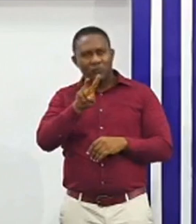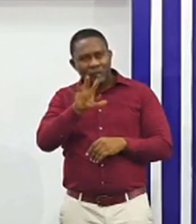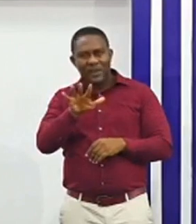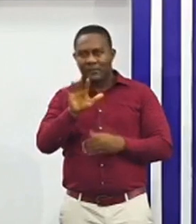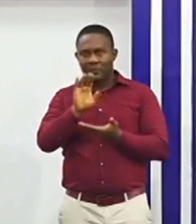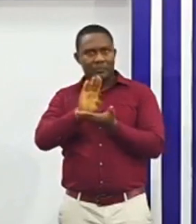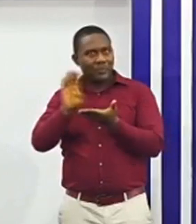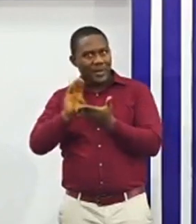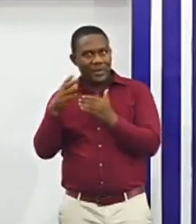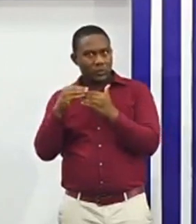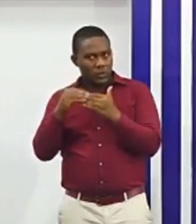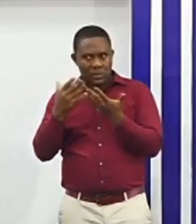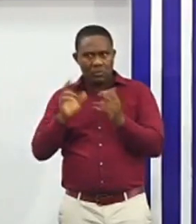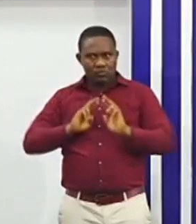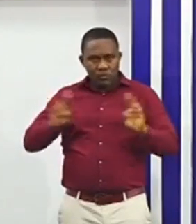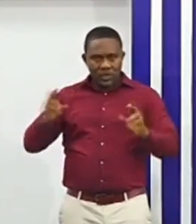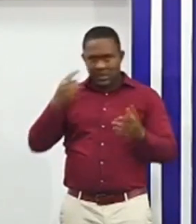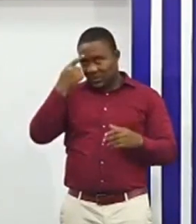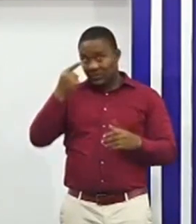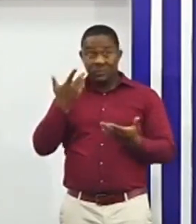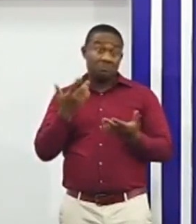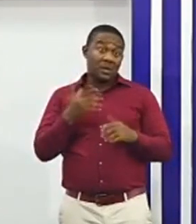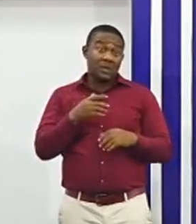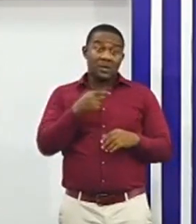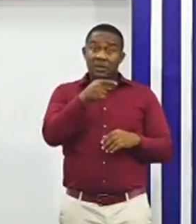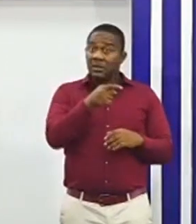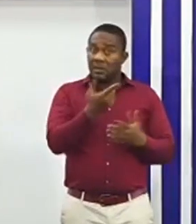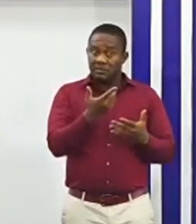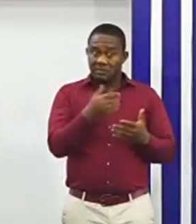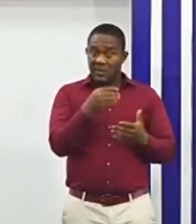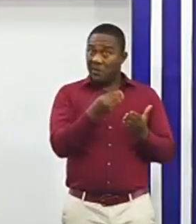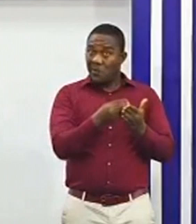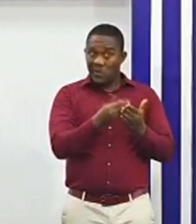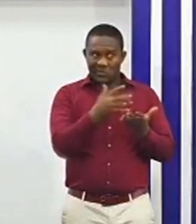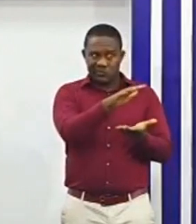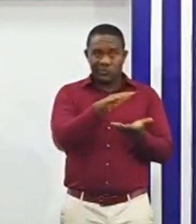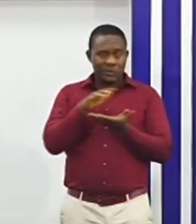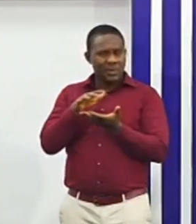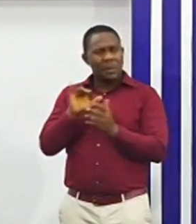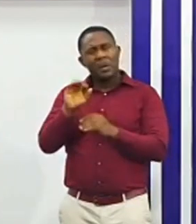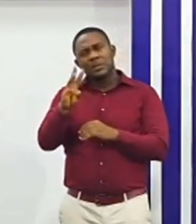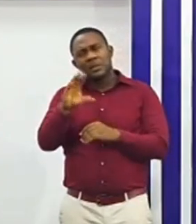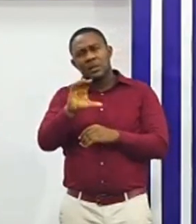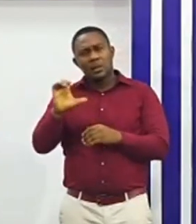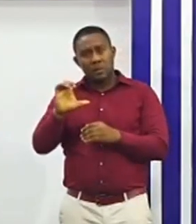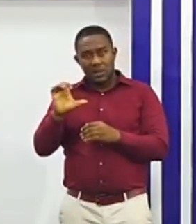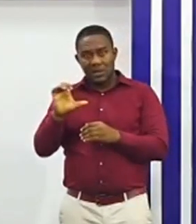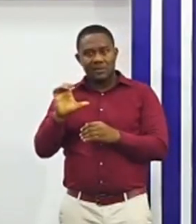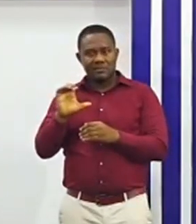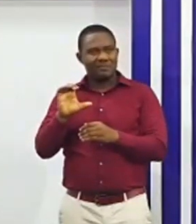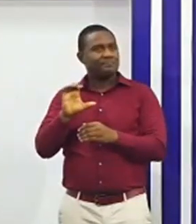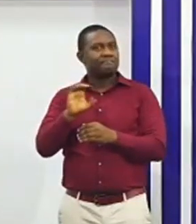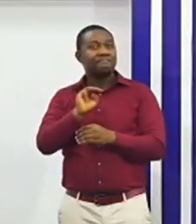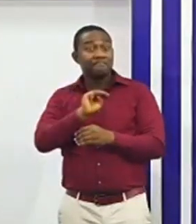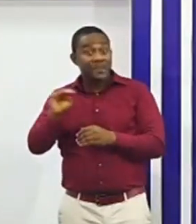yabe a abesan game bena te male ya bete nyana ka game betu sore ka be zagreber a yi so bi ne ba